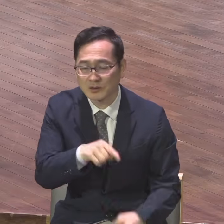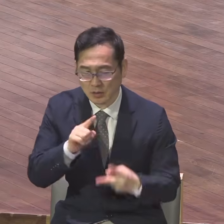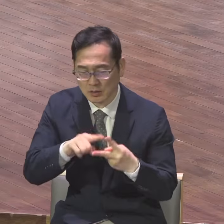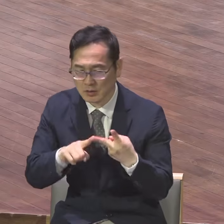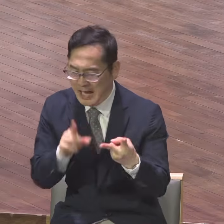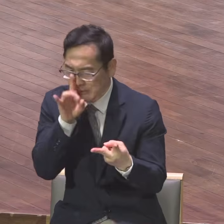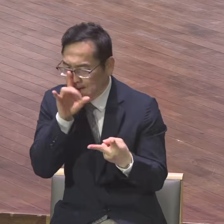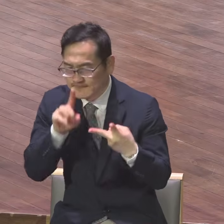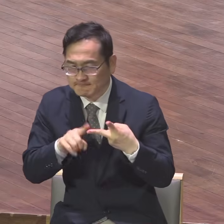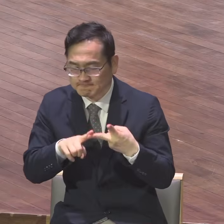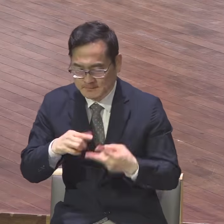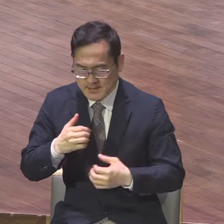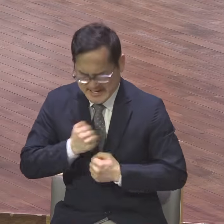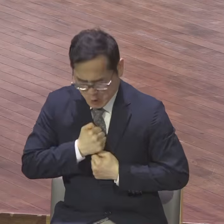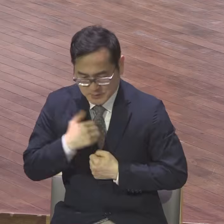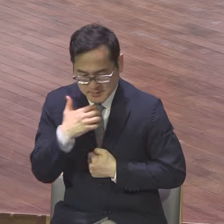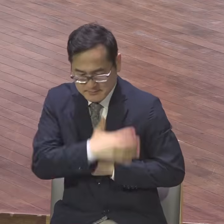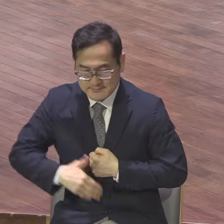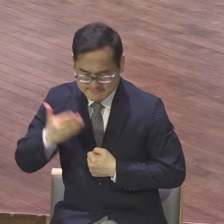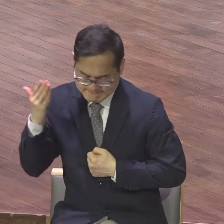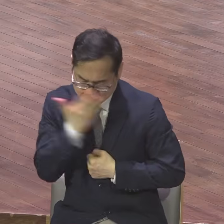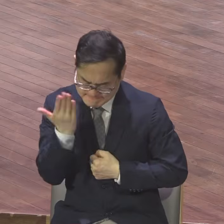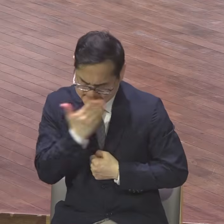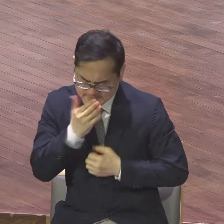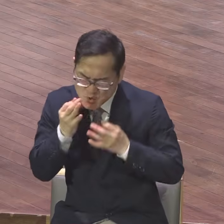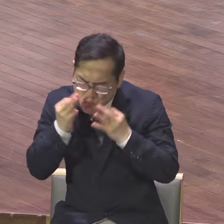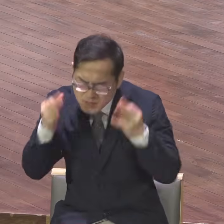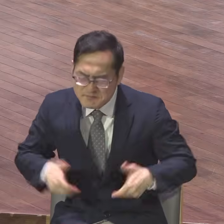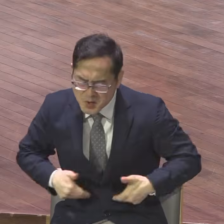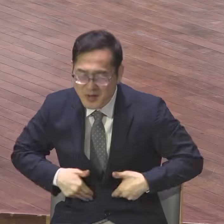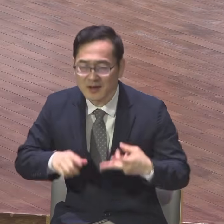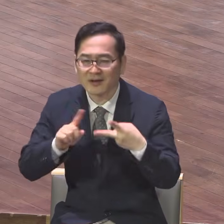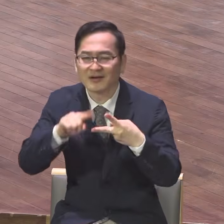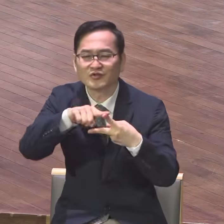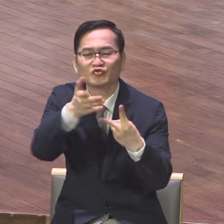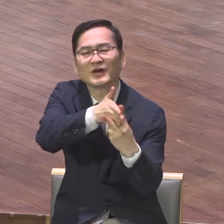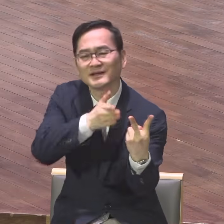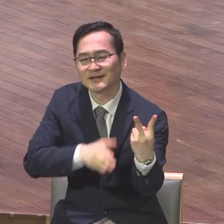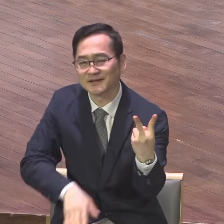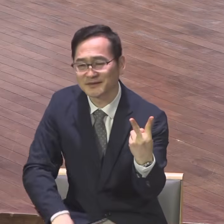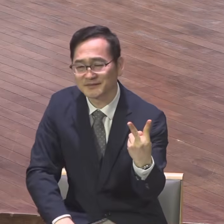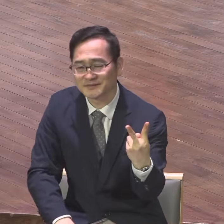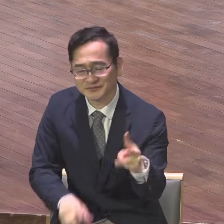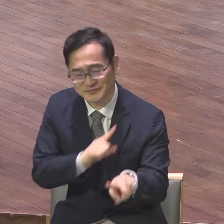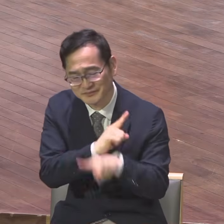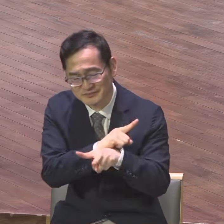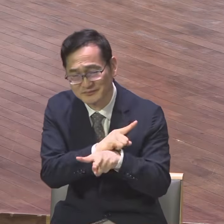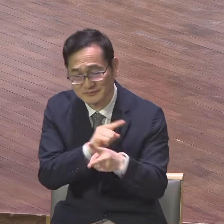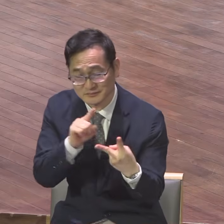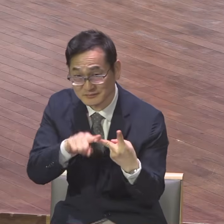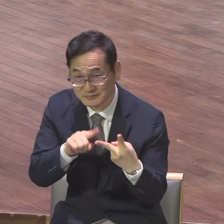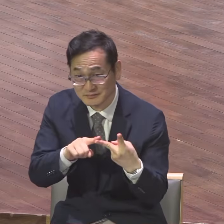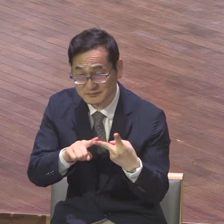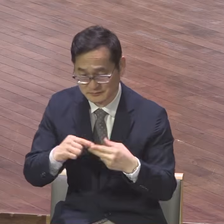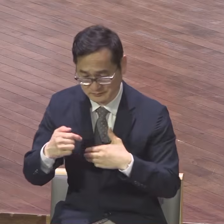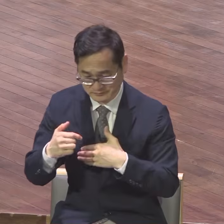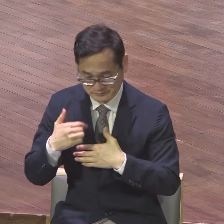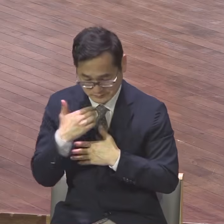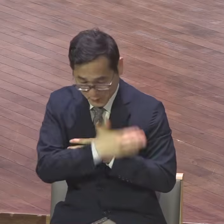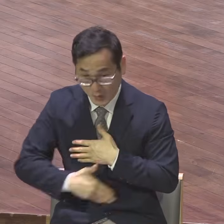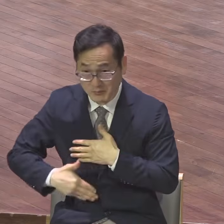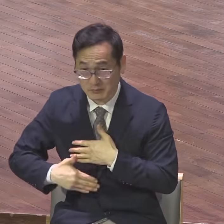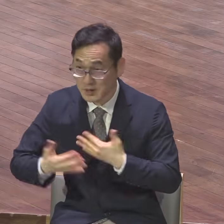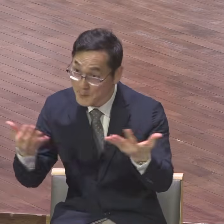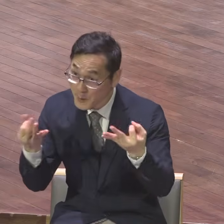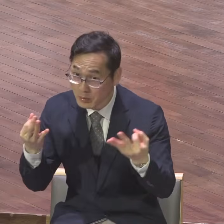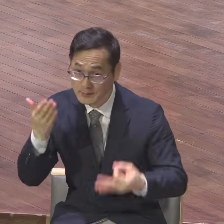뭐냐? 극단적 금욕주의자들. 이 금욕주의자들 옆에서 보면 굉장히 도덕적으로 깨끗하고